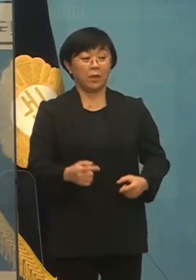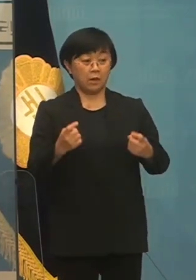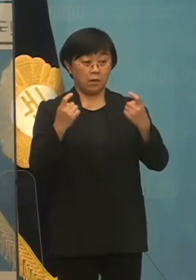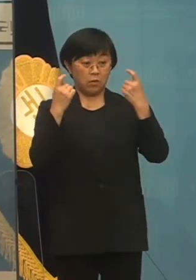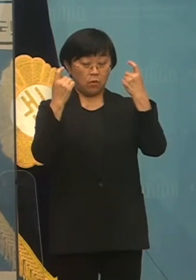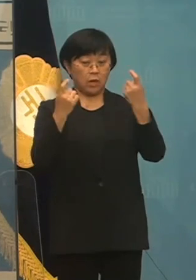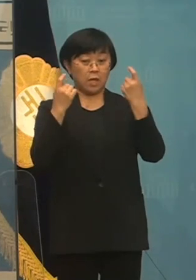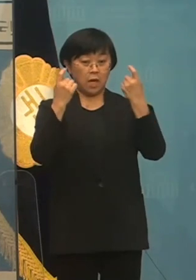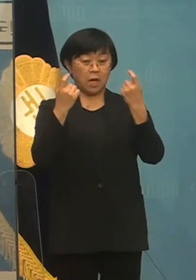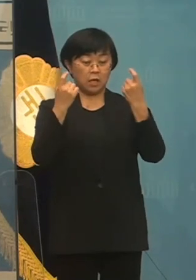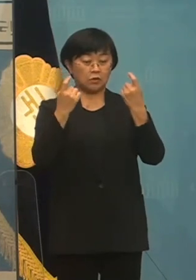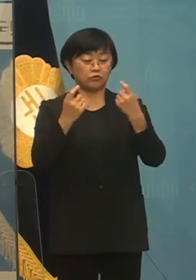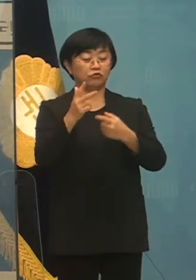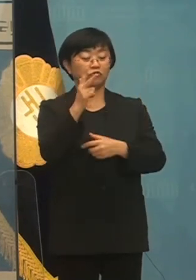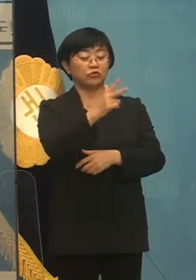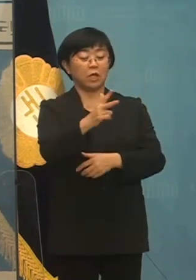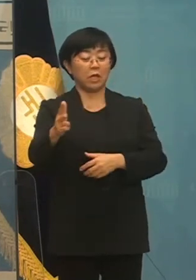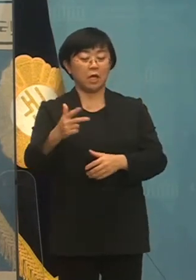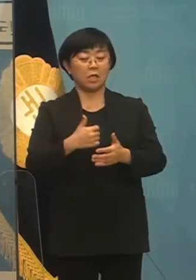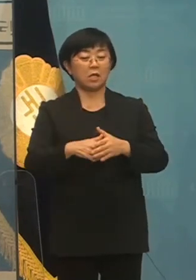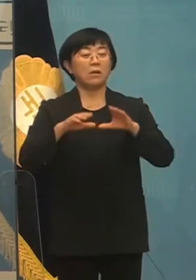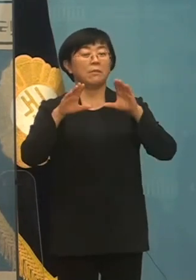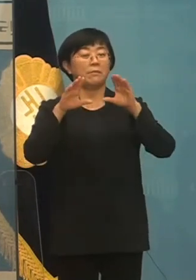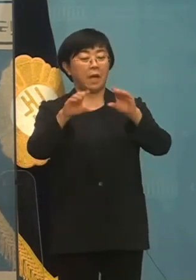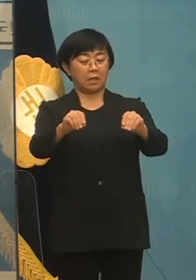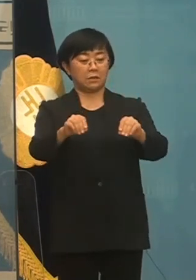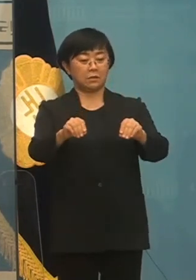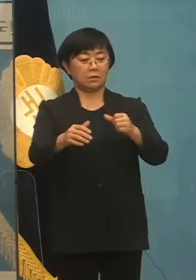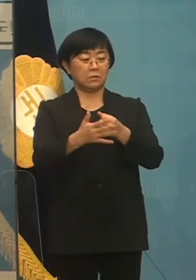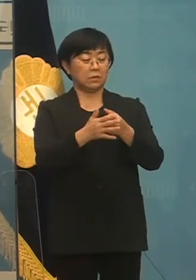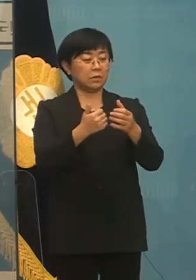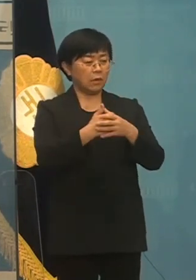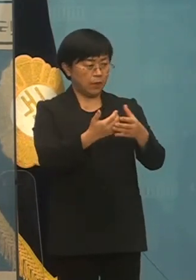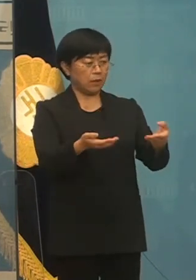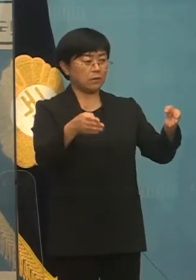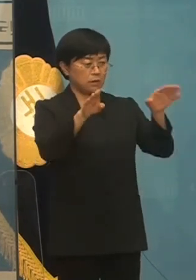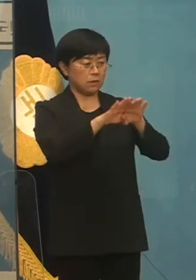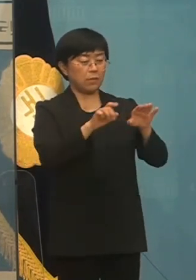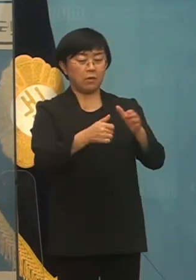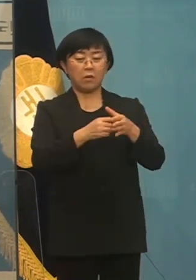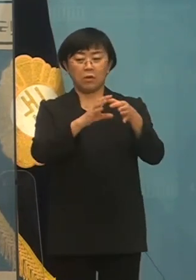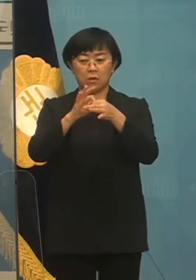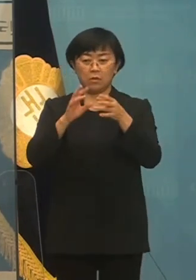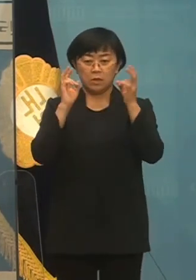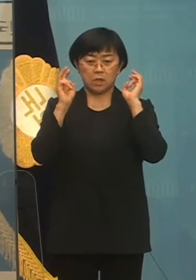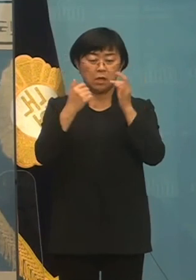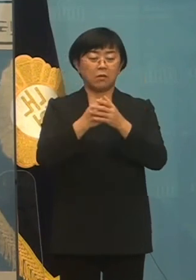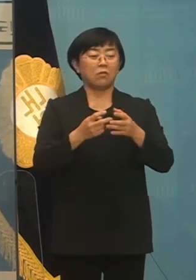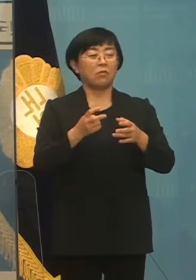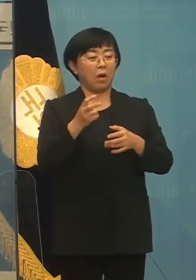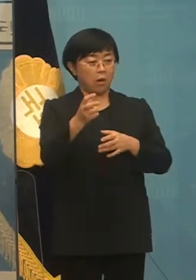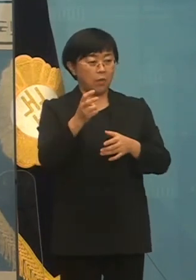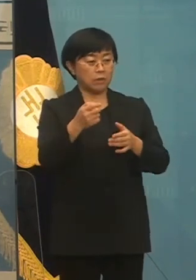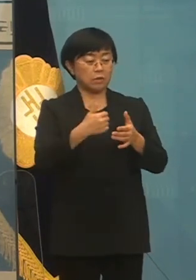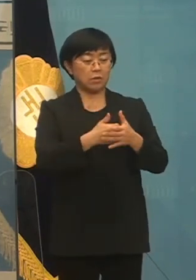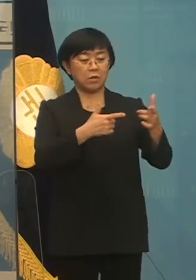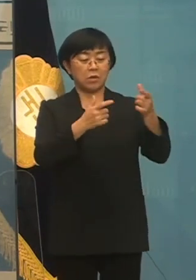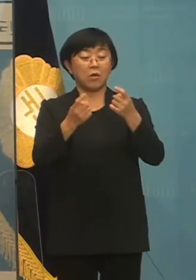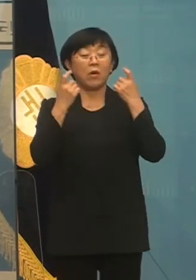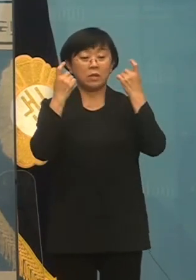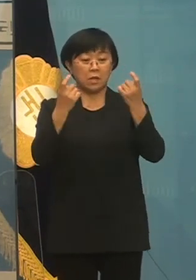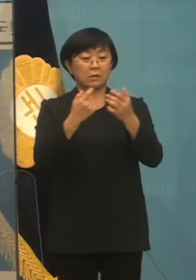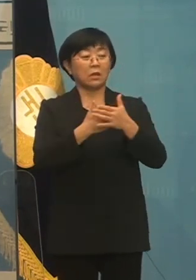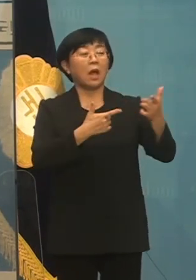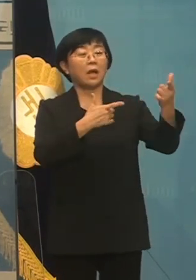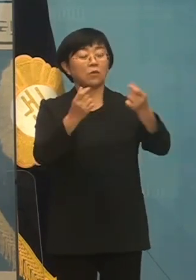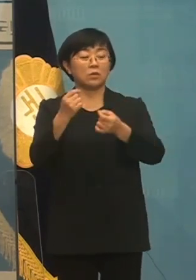관광지 주차장을 집합금지 시설로 명령을 내리면 해당 시설만이 아닌 관련 업종, 관광버스, 여행사 등